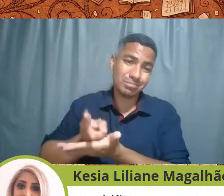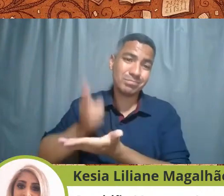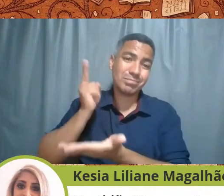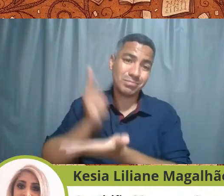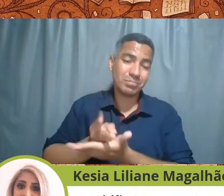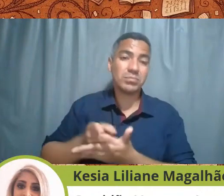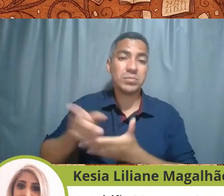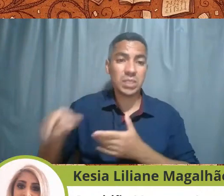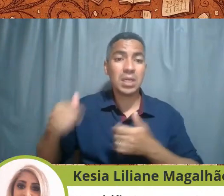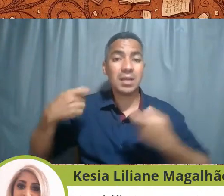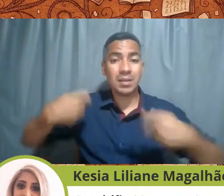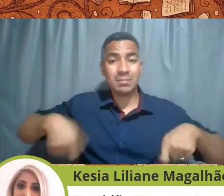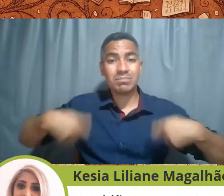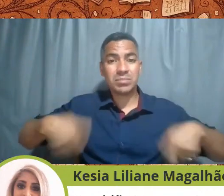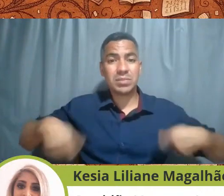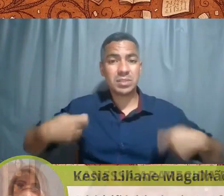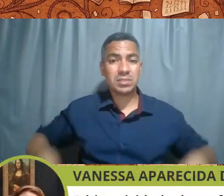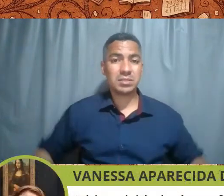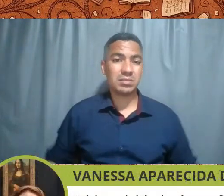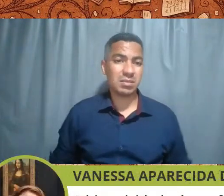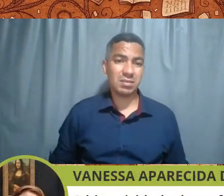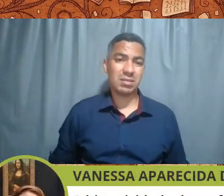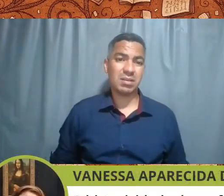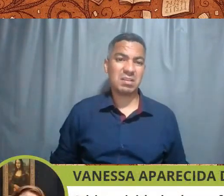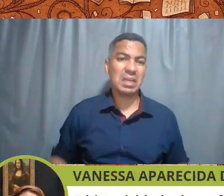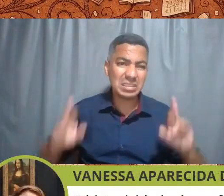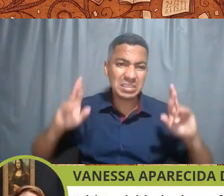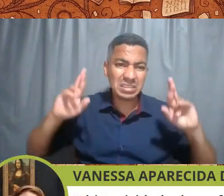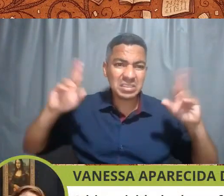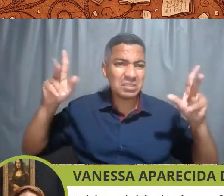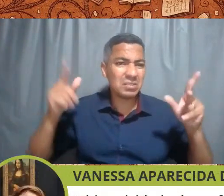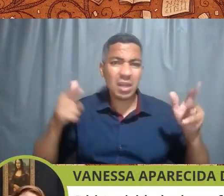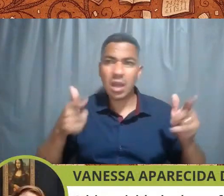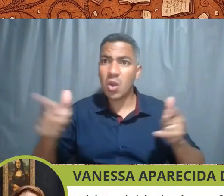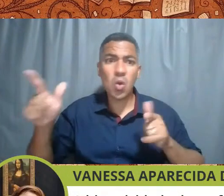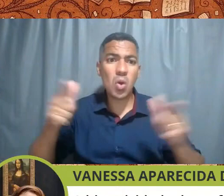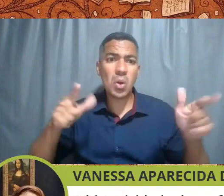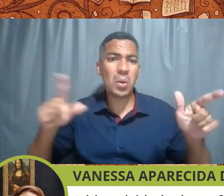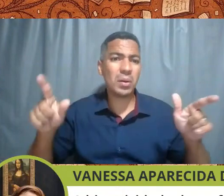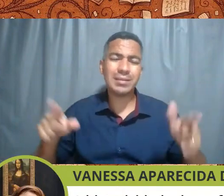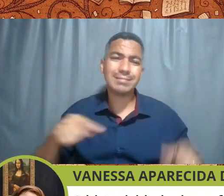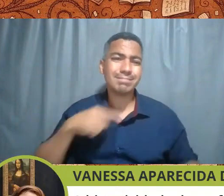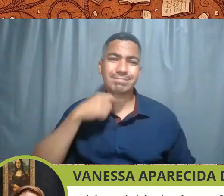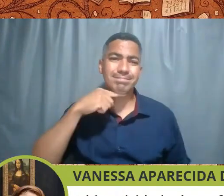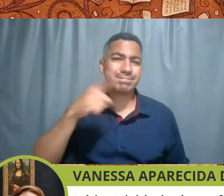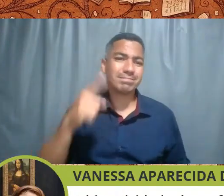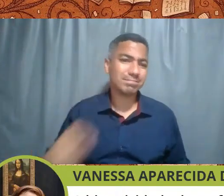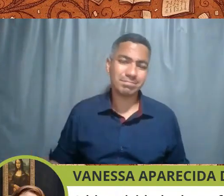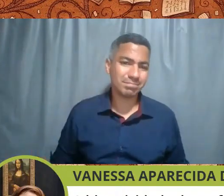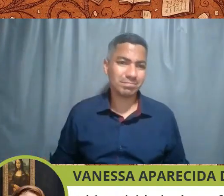uma diferença intransponível, essa que é a